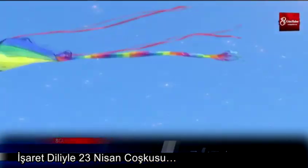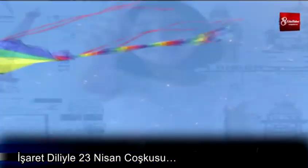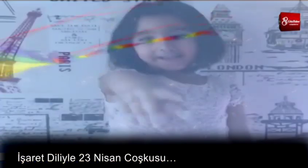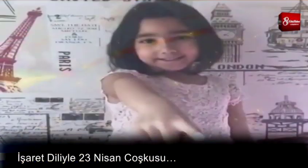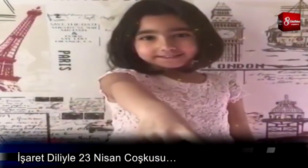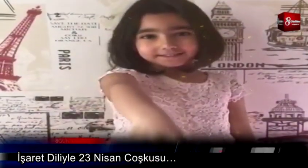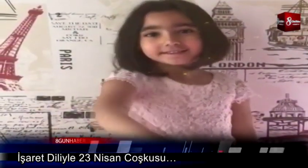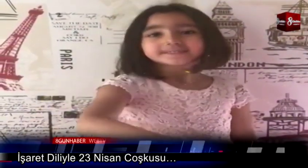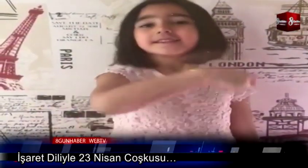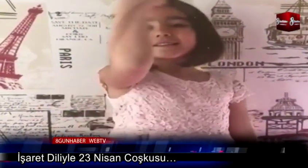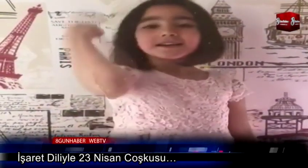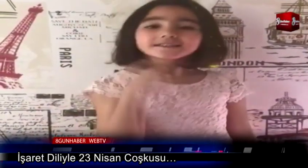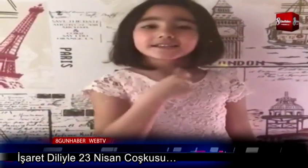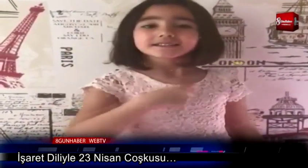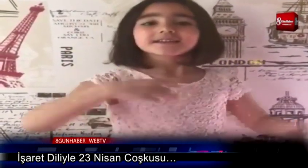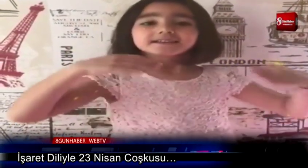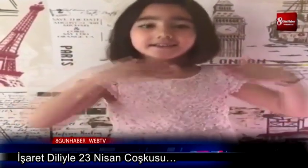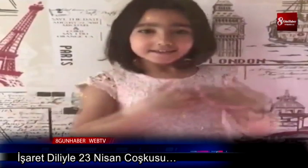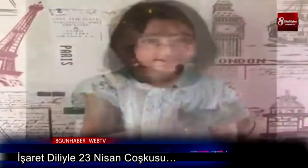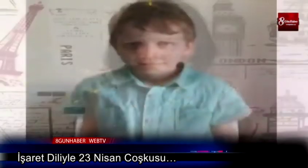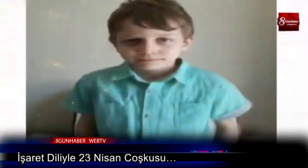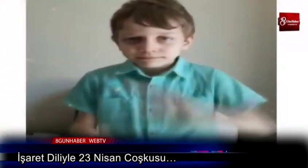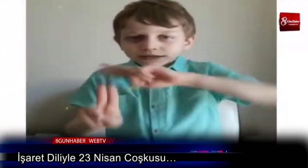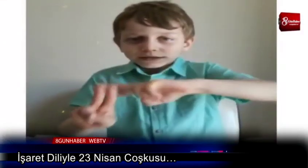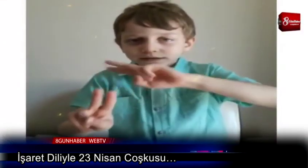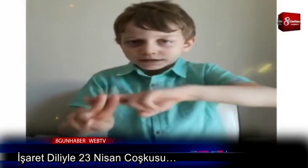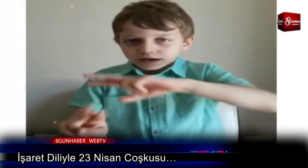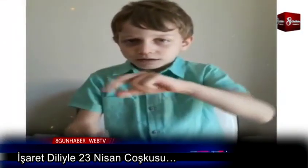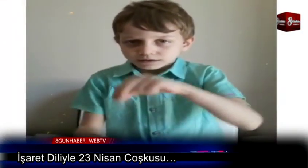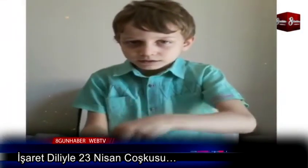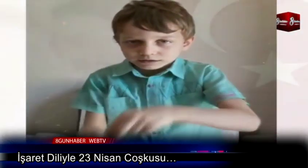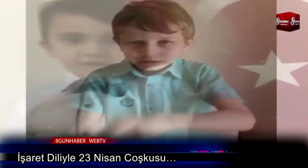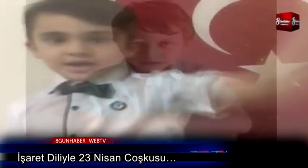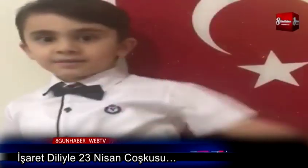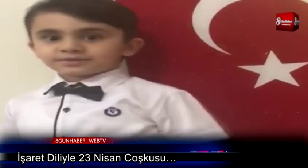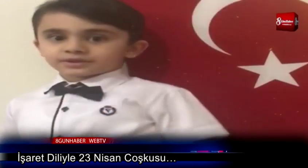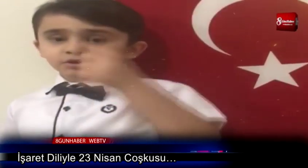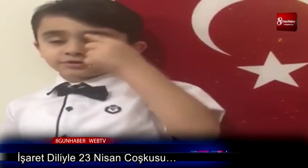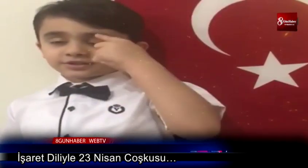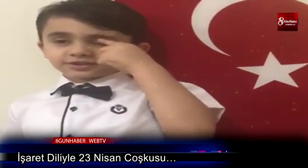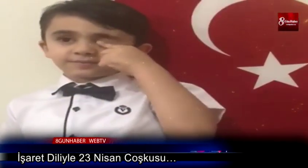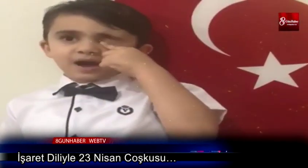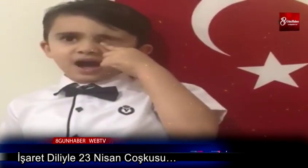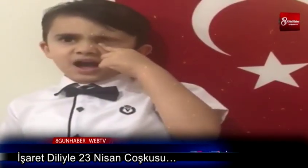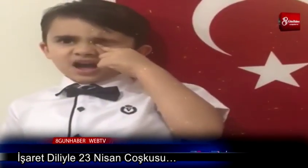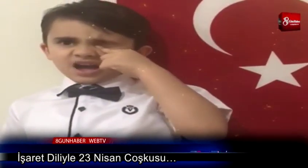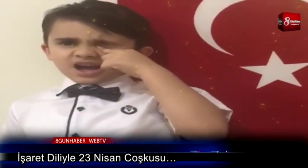Sen yaz geceleri yıldızlar içinde ara sıra bize göz